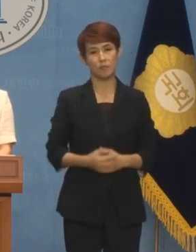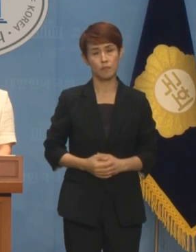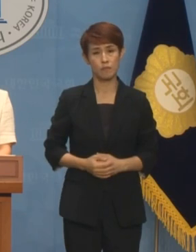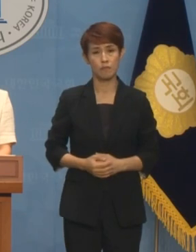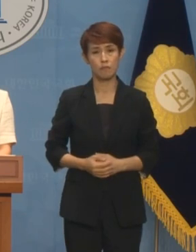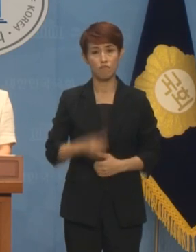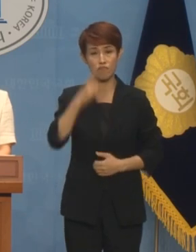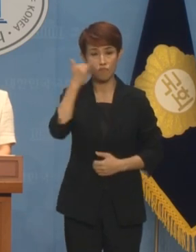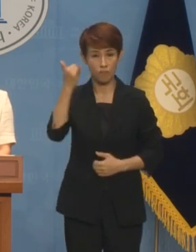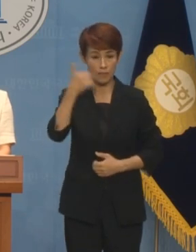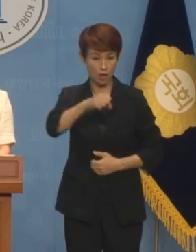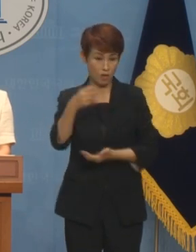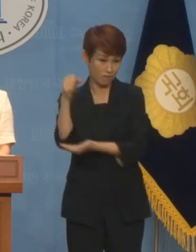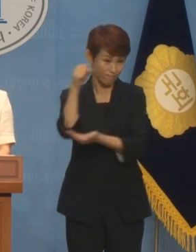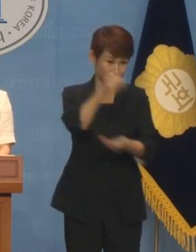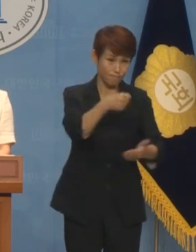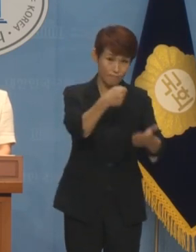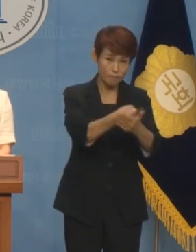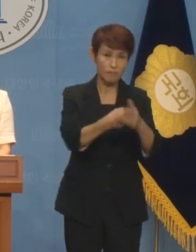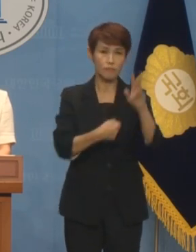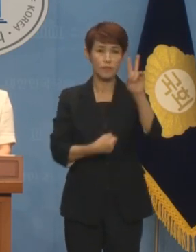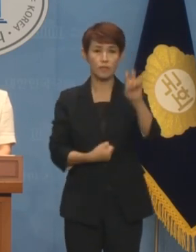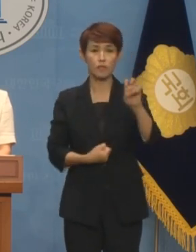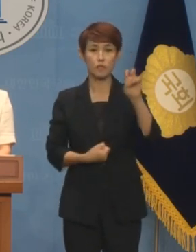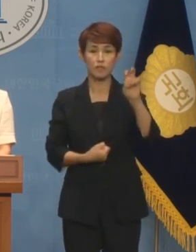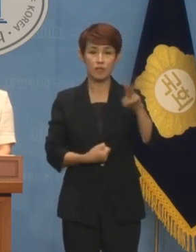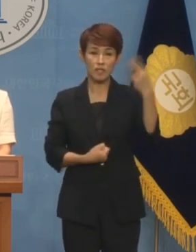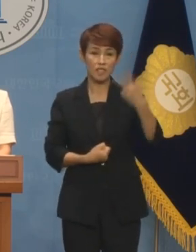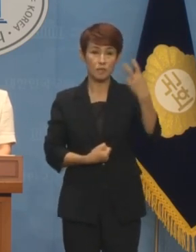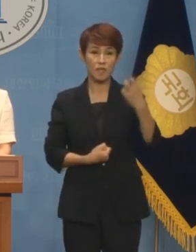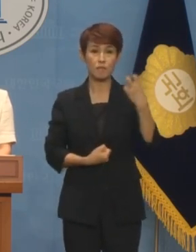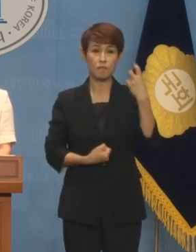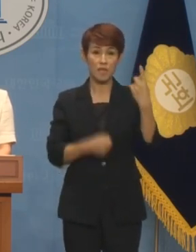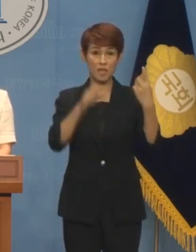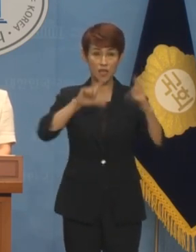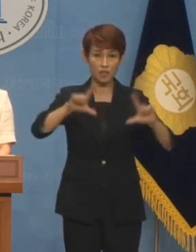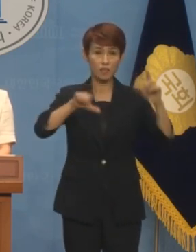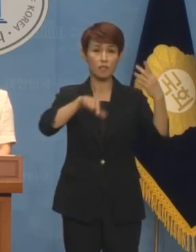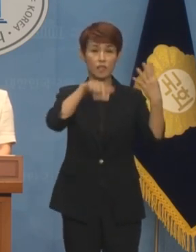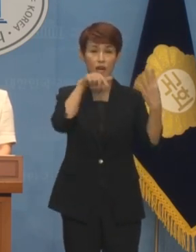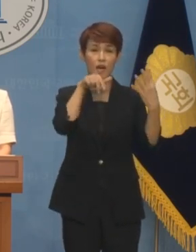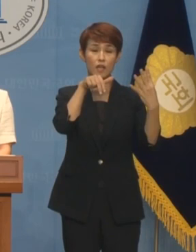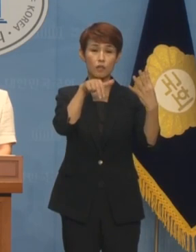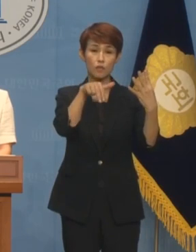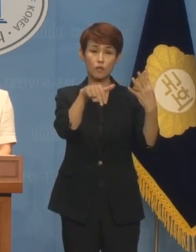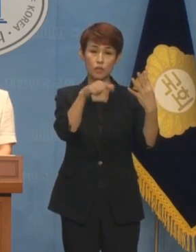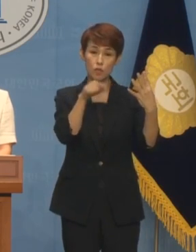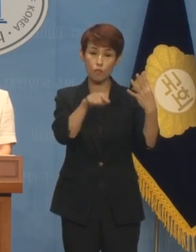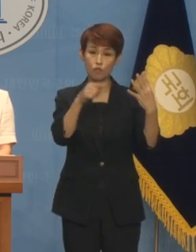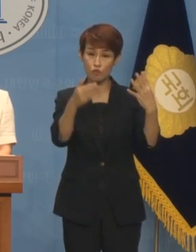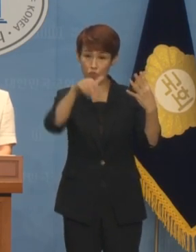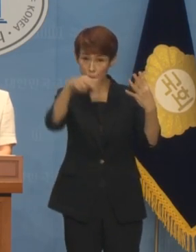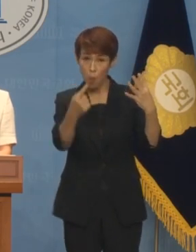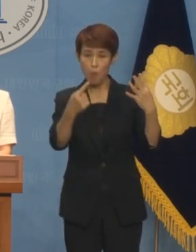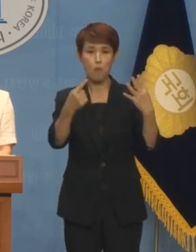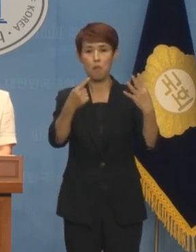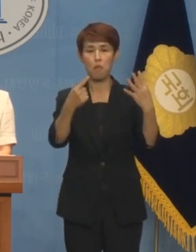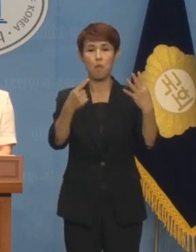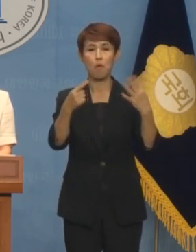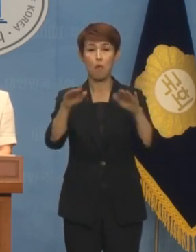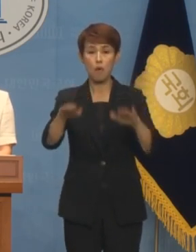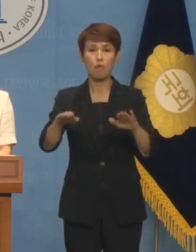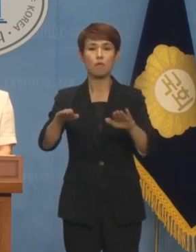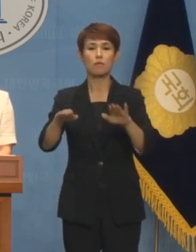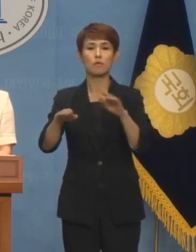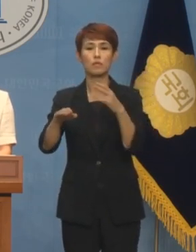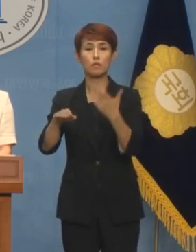상속세 결정세액이 2021년 4.9조 원에서 2022년 19.3조 원으로 4배